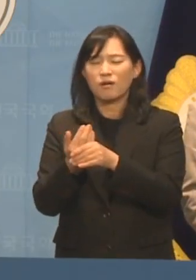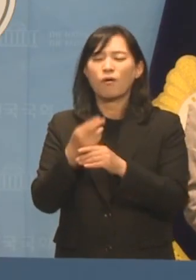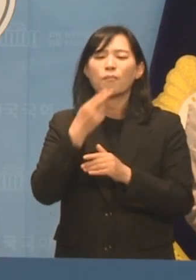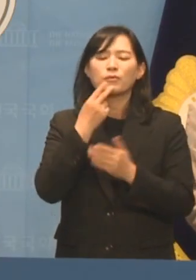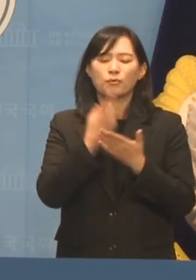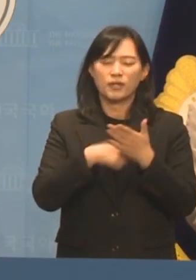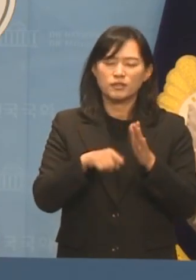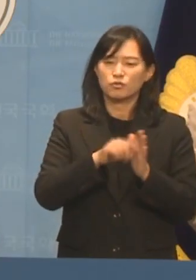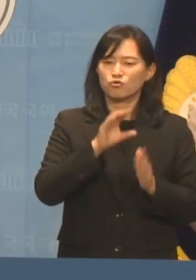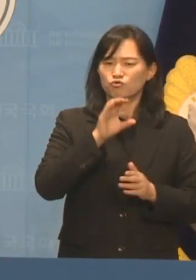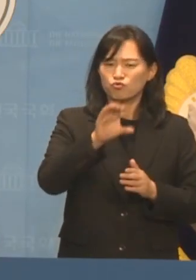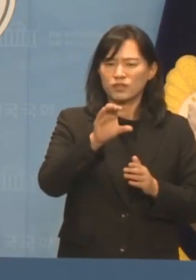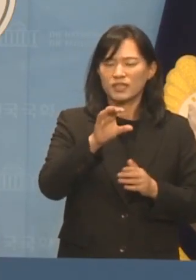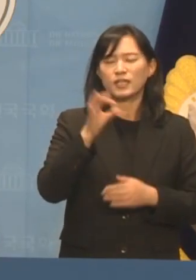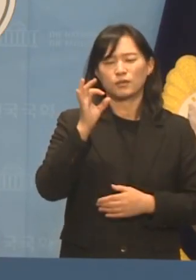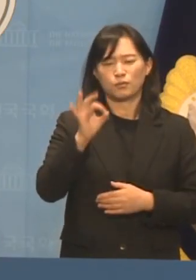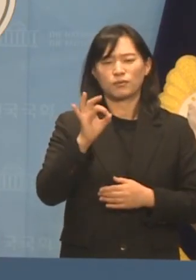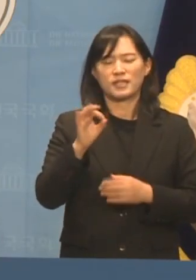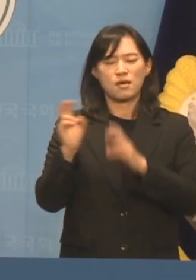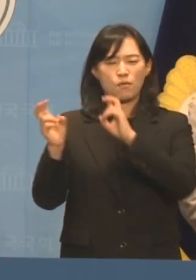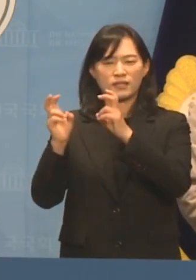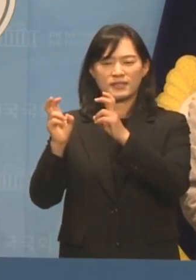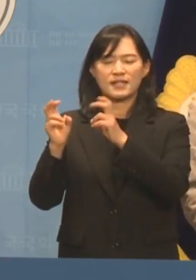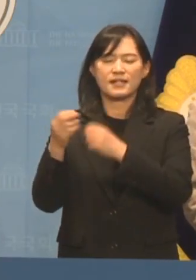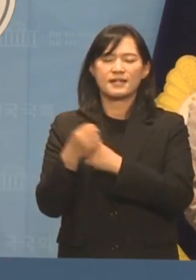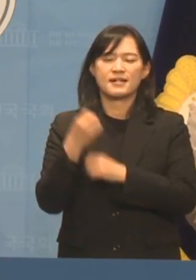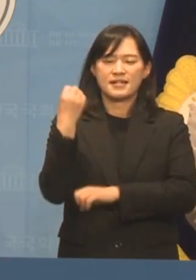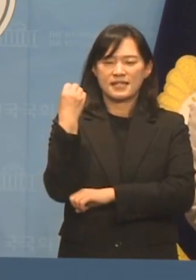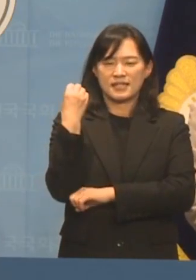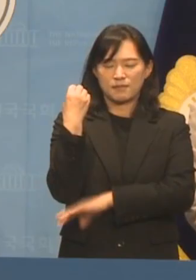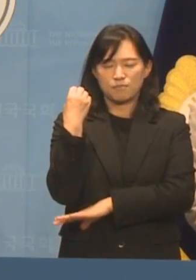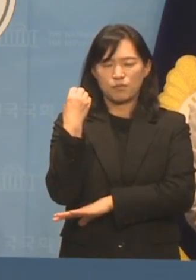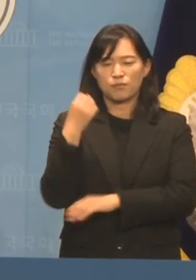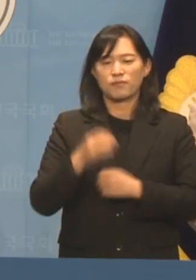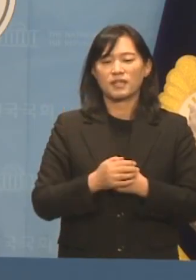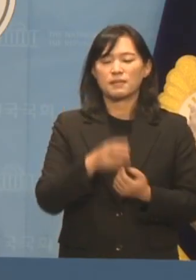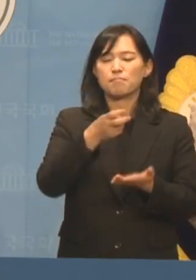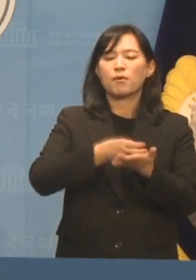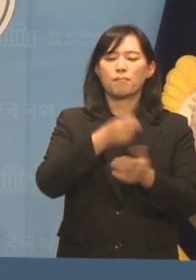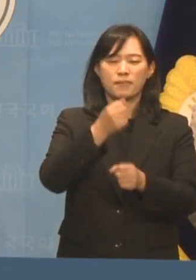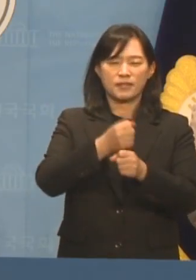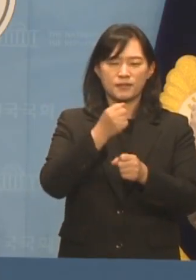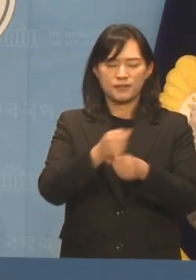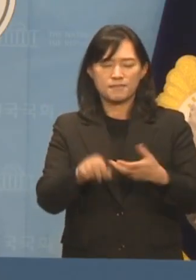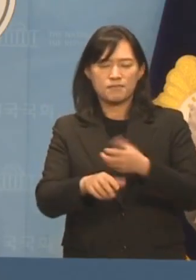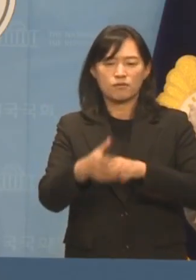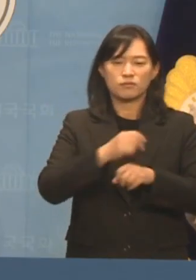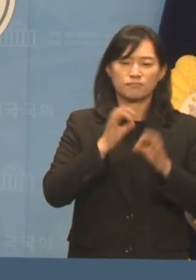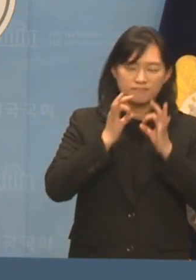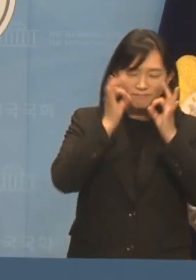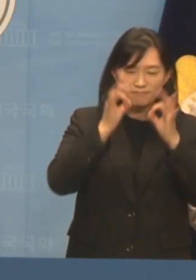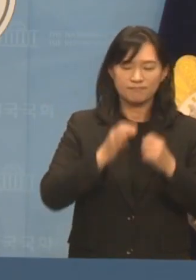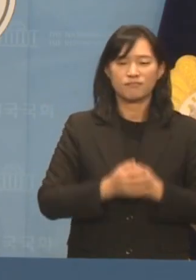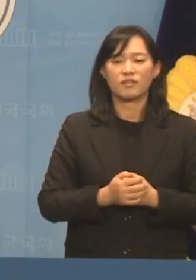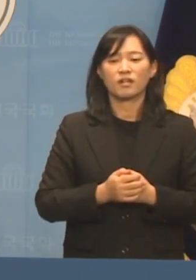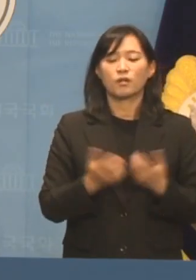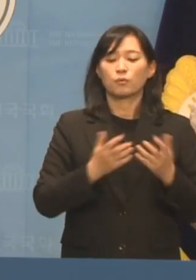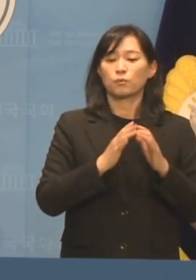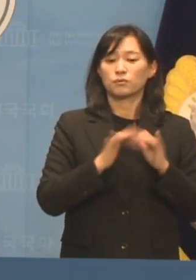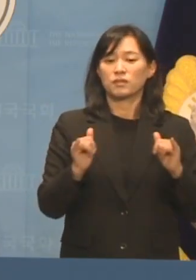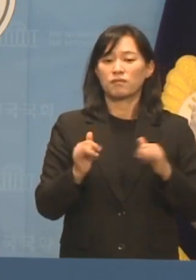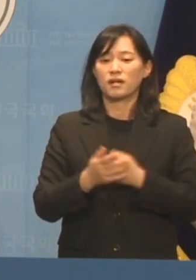투기자본 약탈적인 기업 행위를 근본적으로 막는 입법 활동에 적극 나서겠습니다.